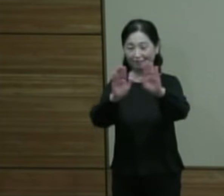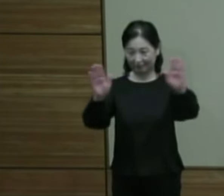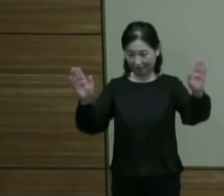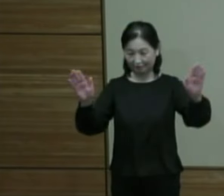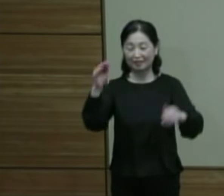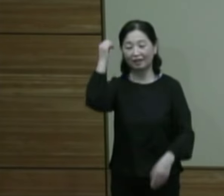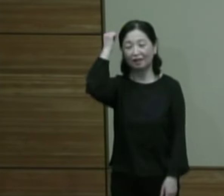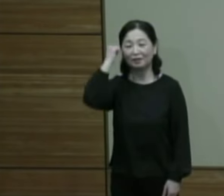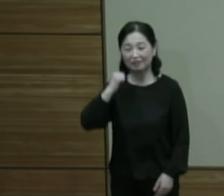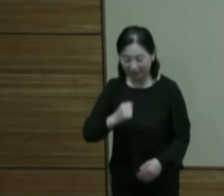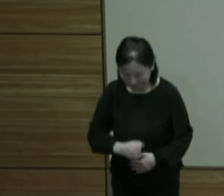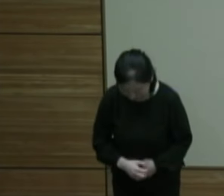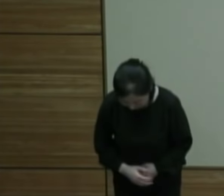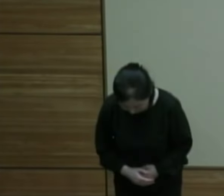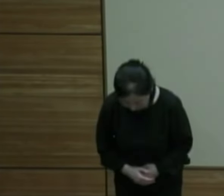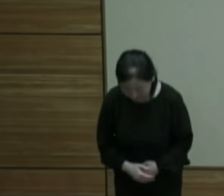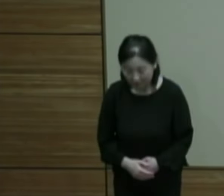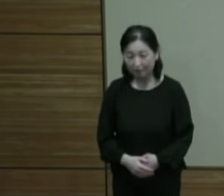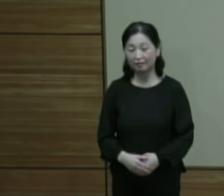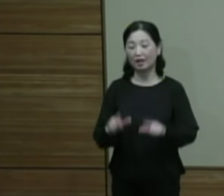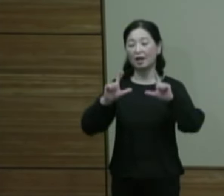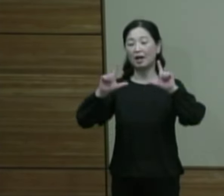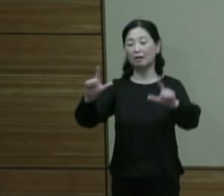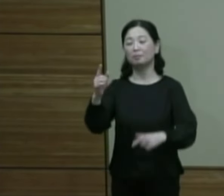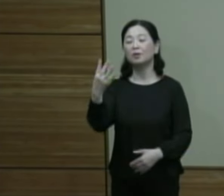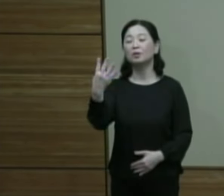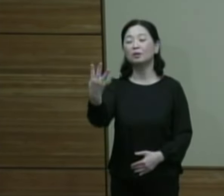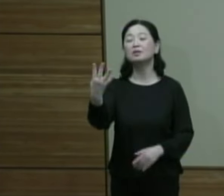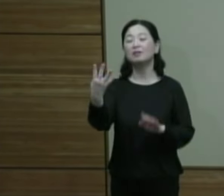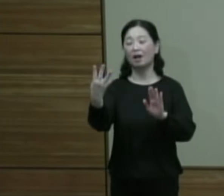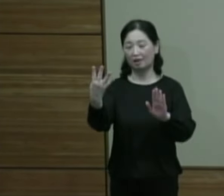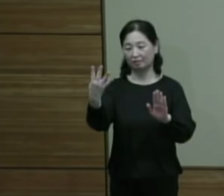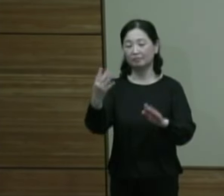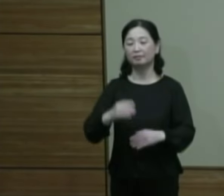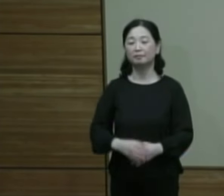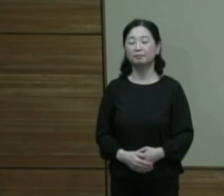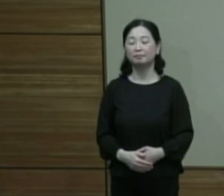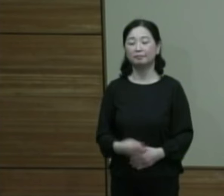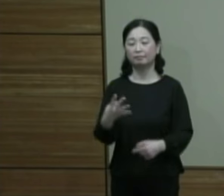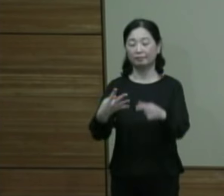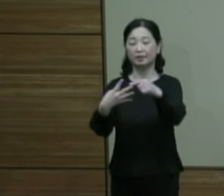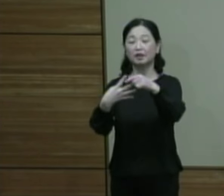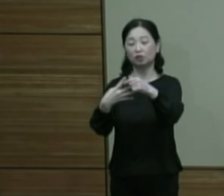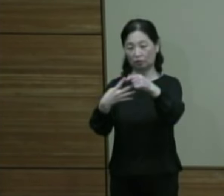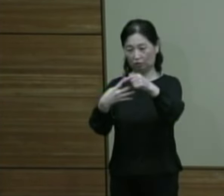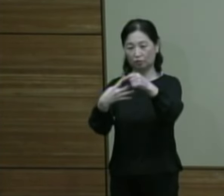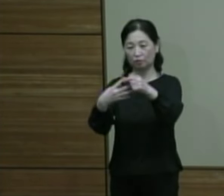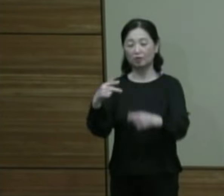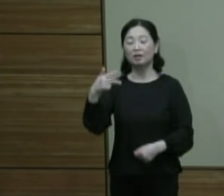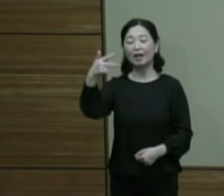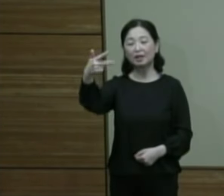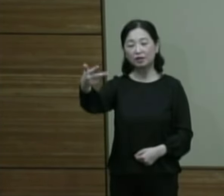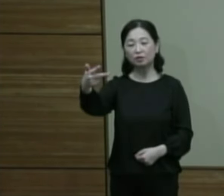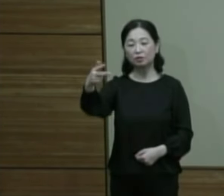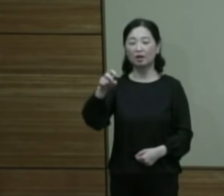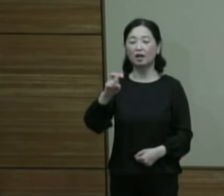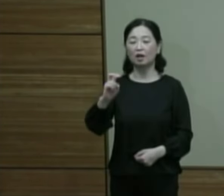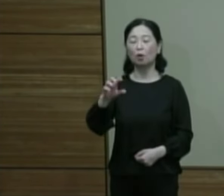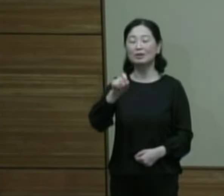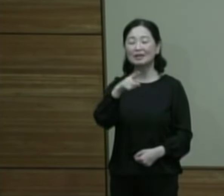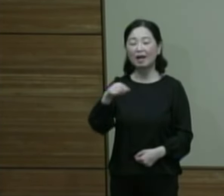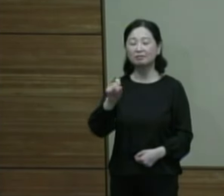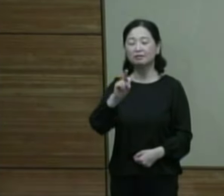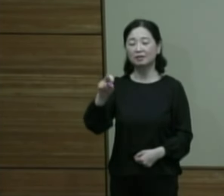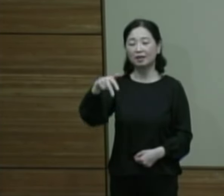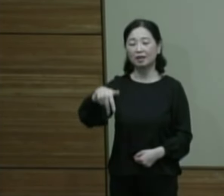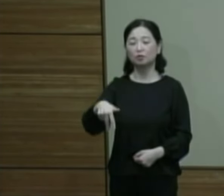はい、おはようございます。それでは発表事項が4項目ございます。一つは来週からロサンゼルスに出張させていただくこと